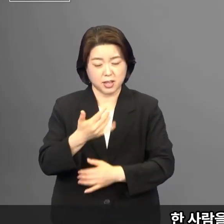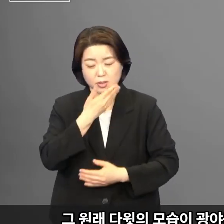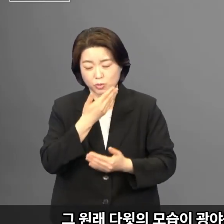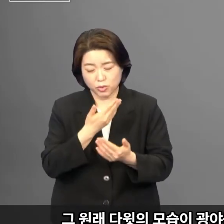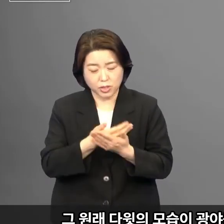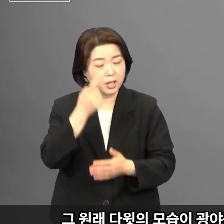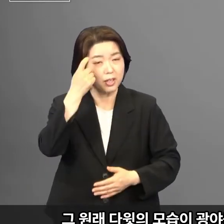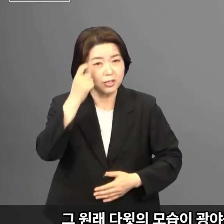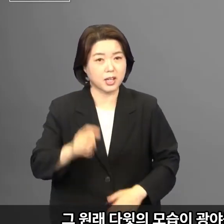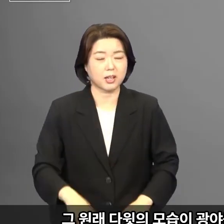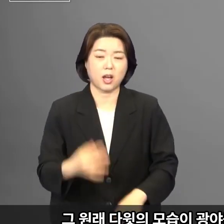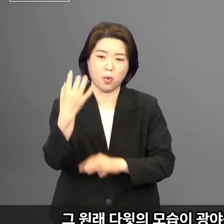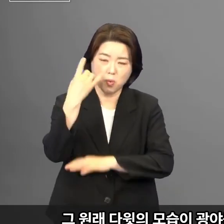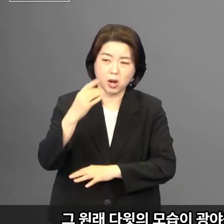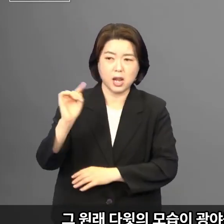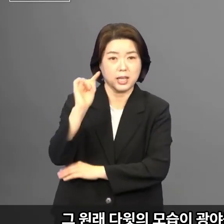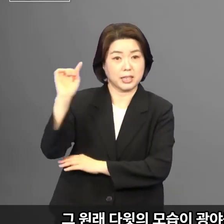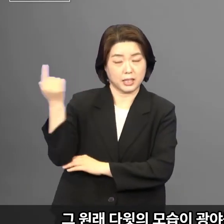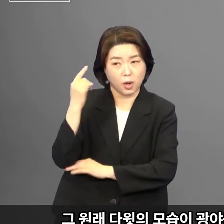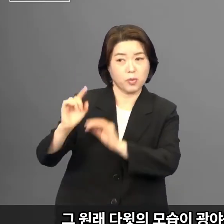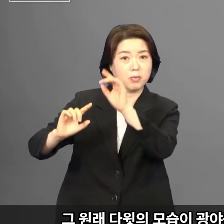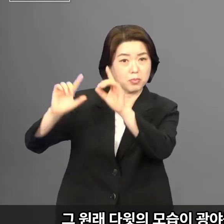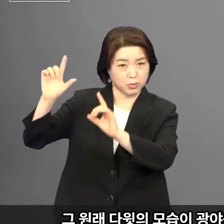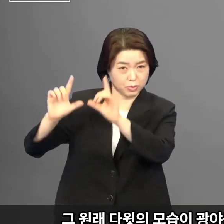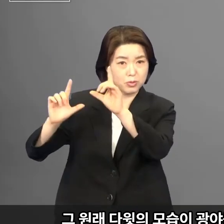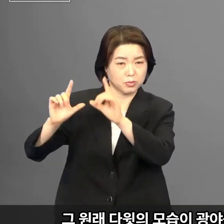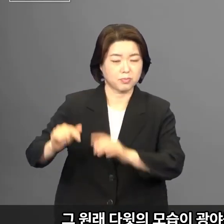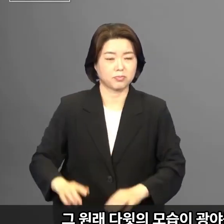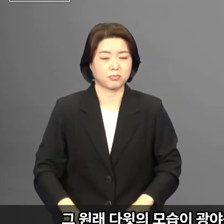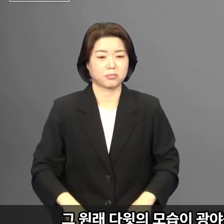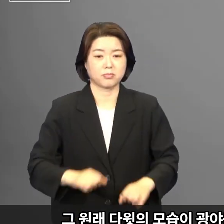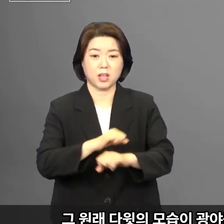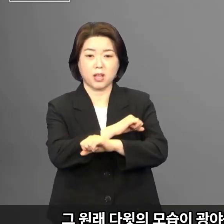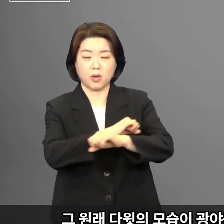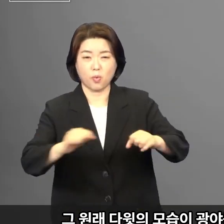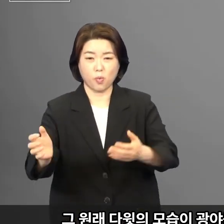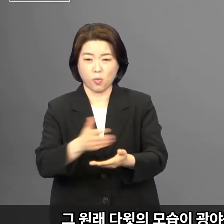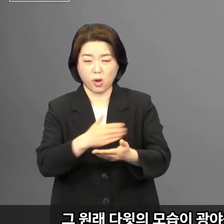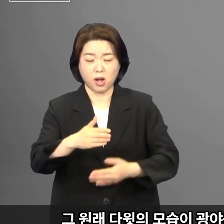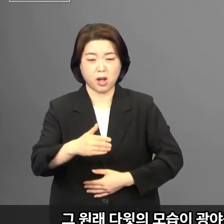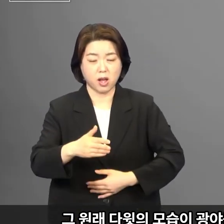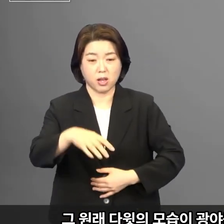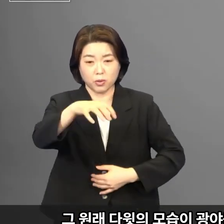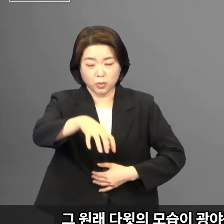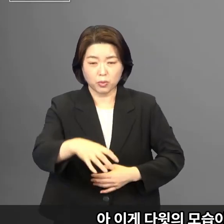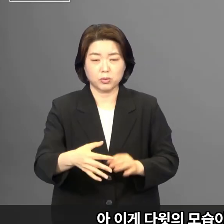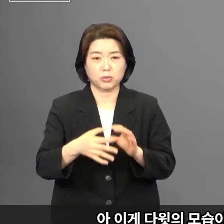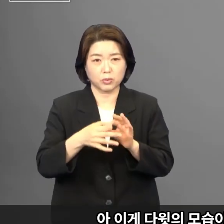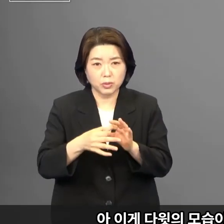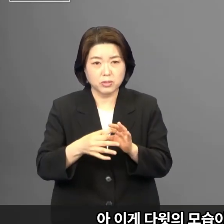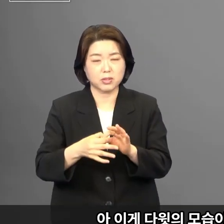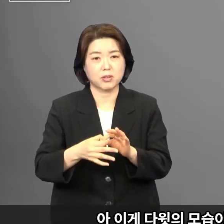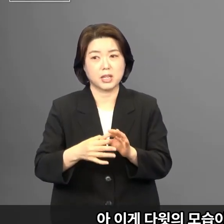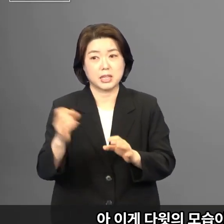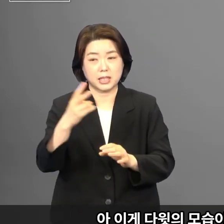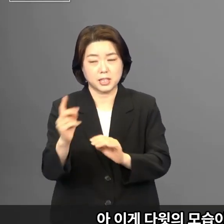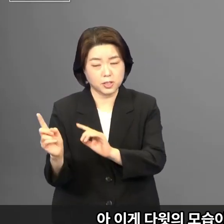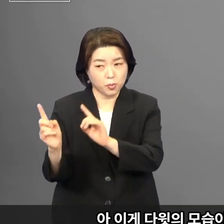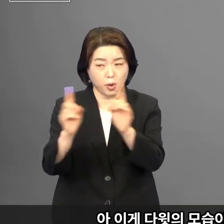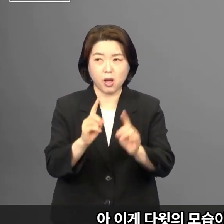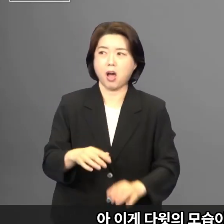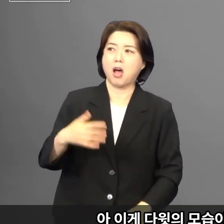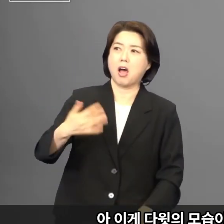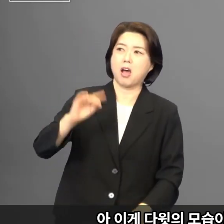여기는 그 원래 다윗의 모습이 광야를 통해서 회복되어 가고 있었어요. 이게 다윗의